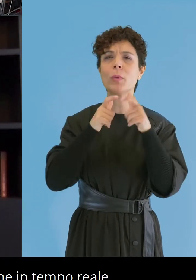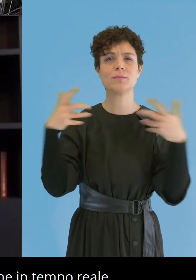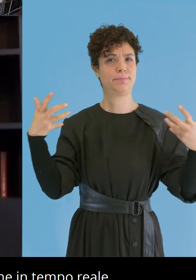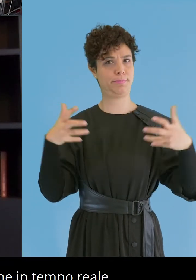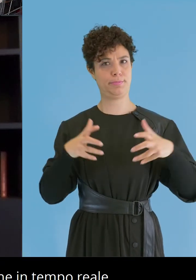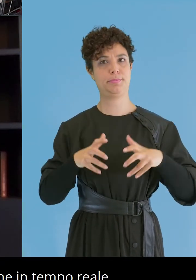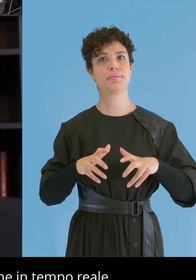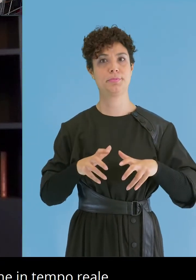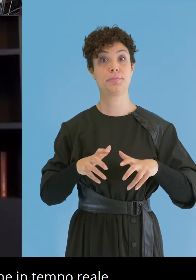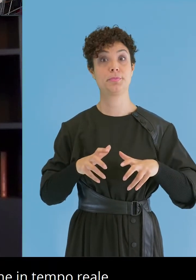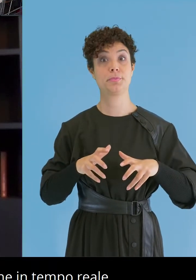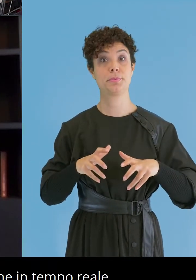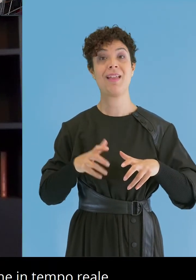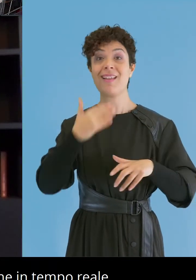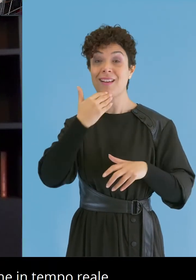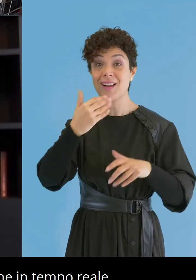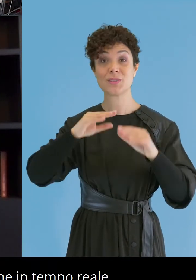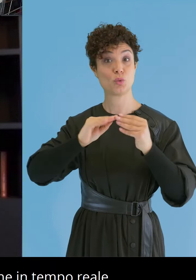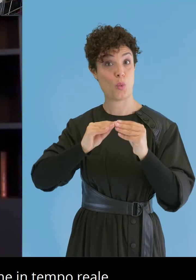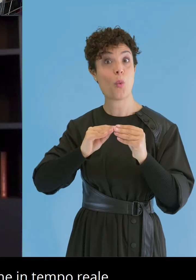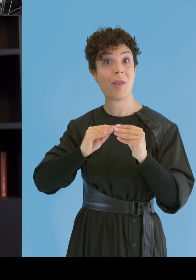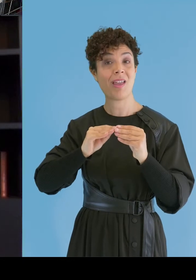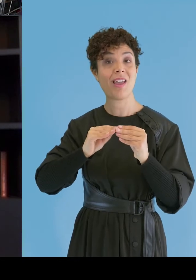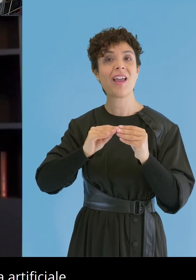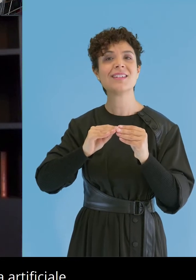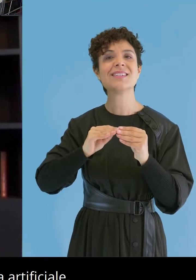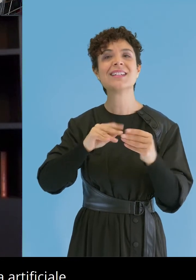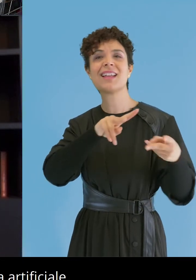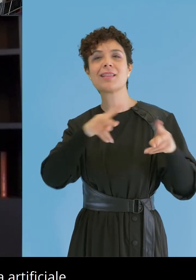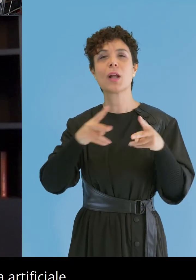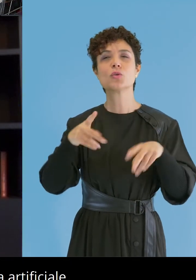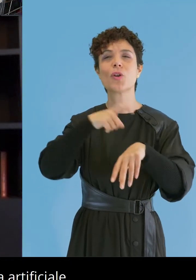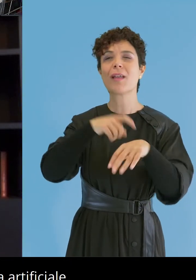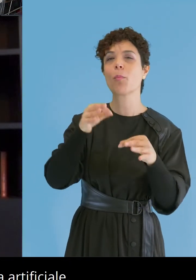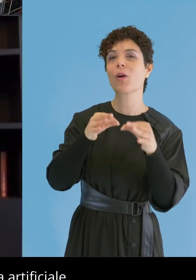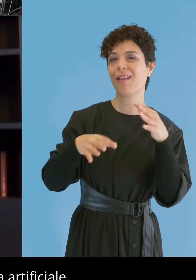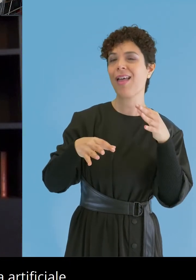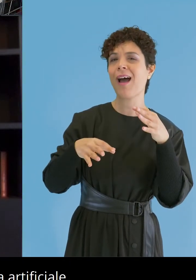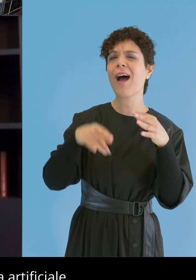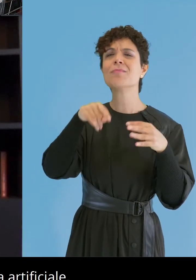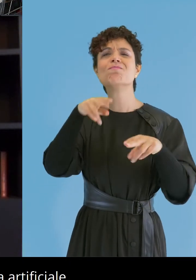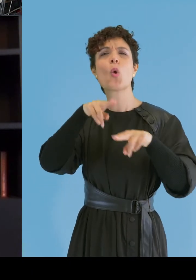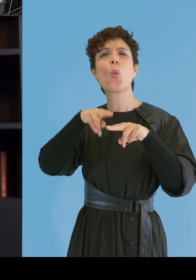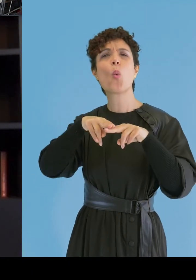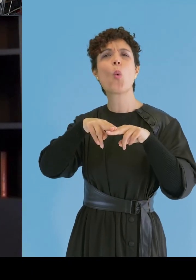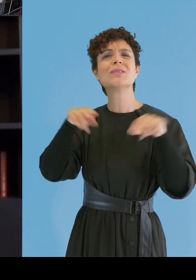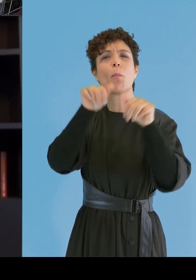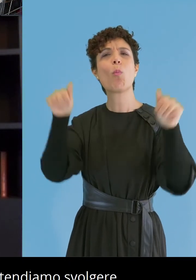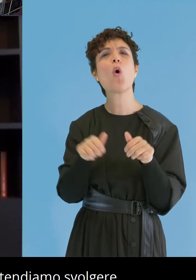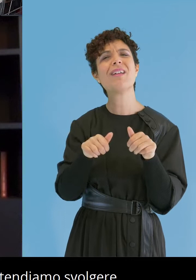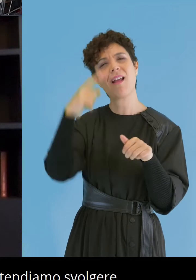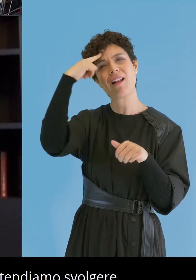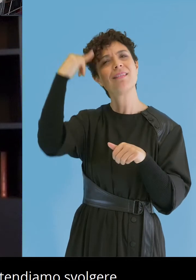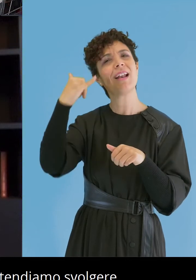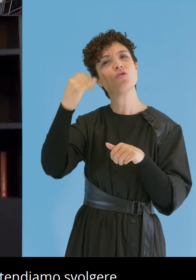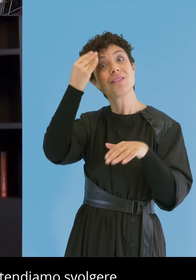udenti, fornendo degli strumenti di traduzione in tempo reale basati su modelli di intelligenza artificiale.